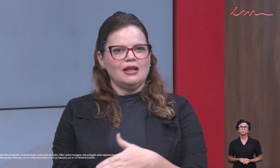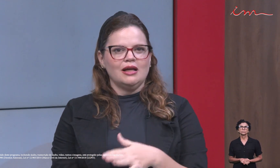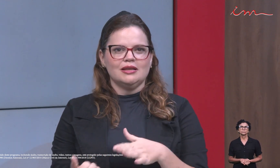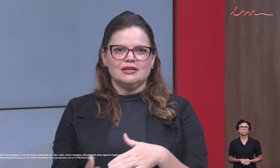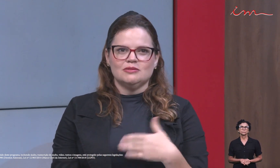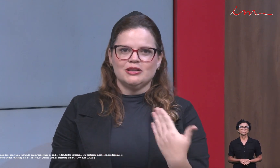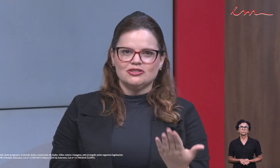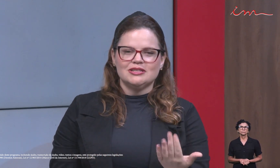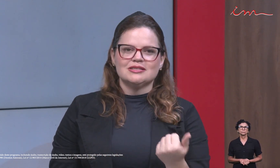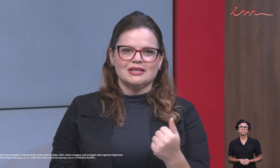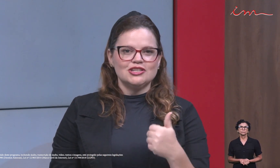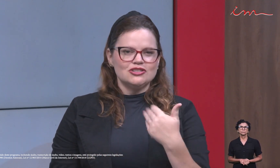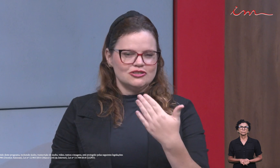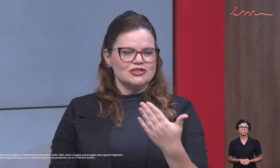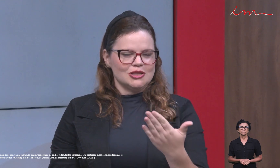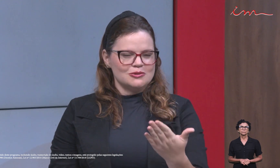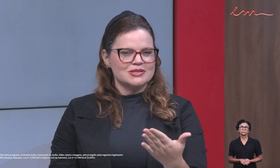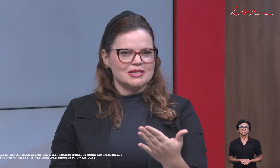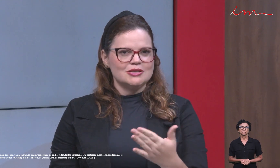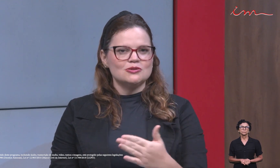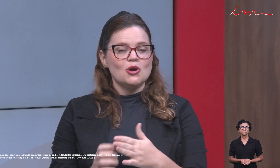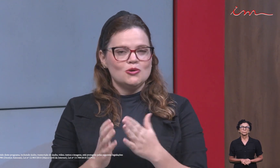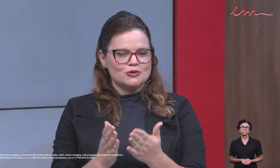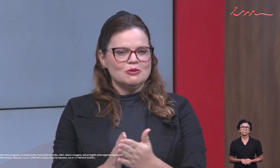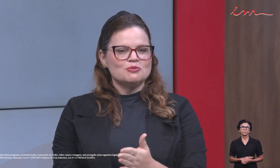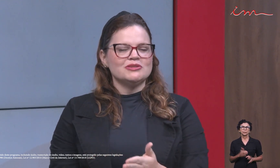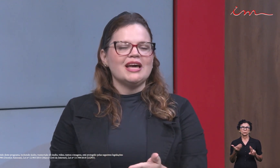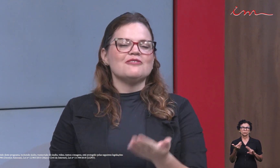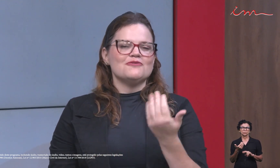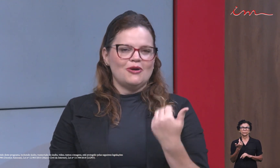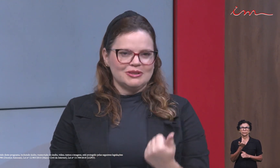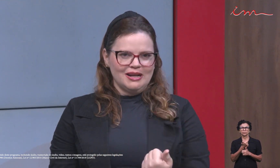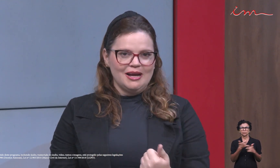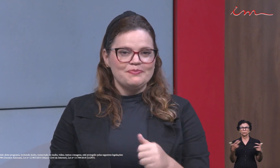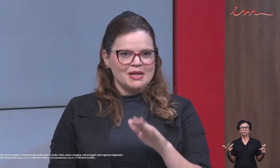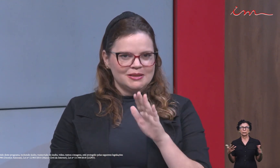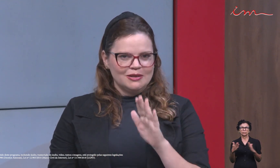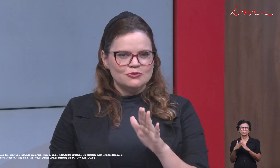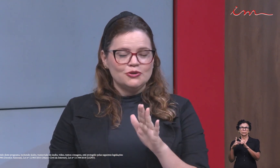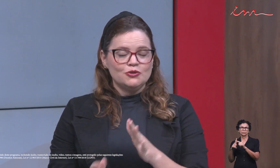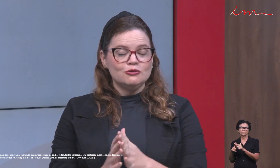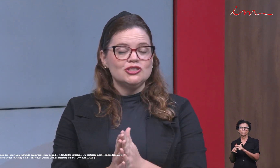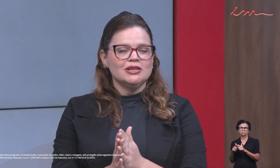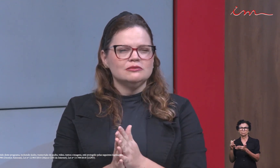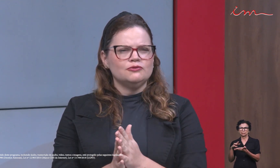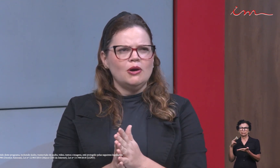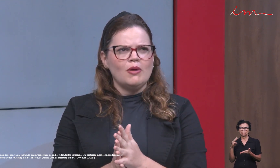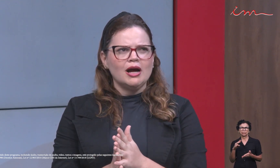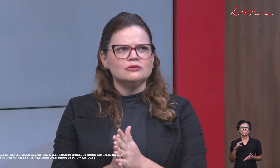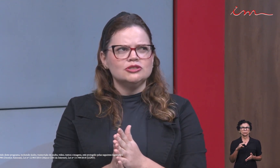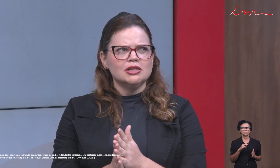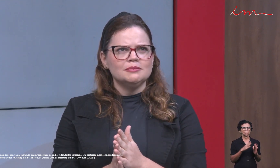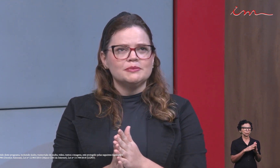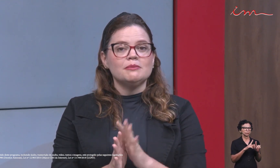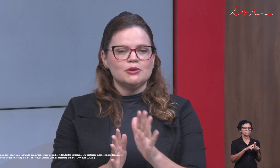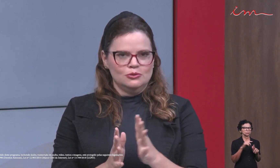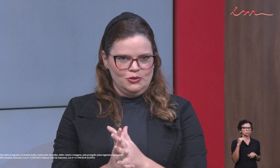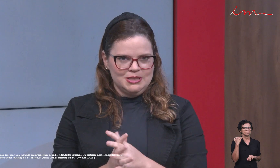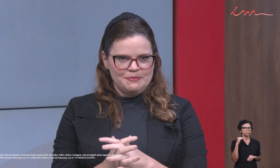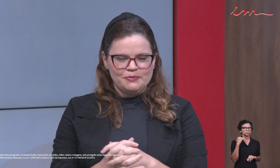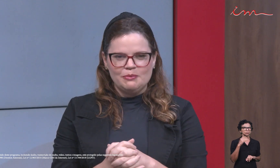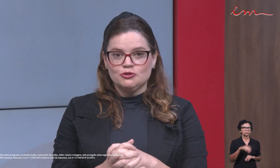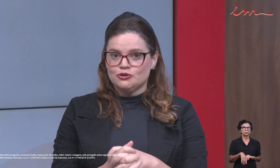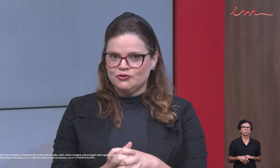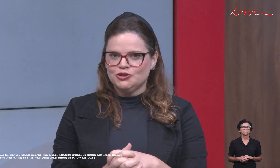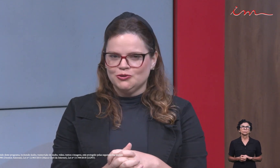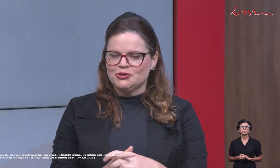Igreja Maranata, Igreja Batista. A gente já trouxe isso, os irmãos puderem, volta lá. Tá no, foi no dia, foi ao ar no dia